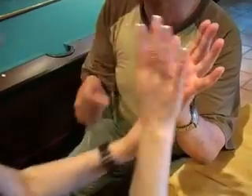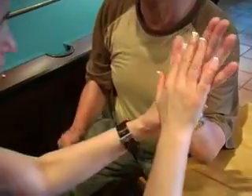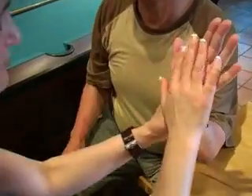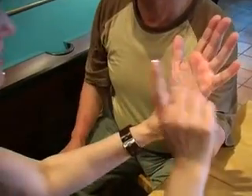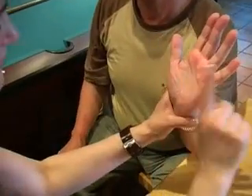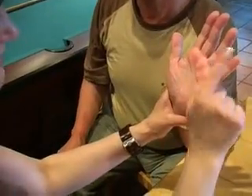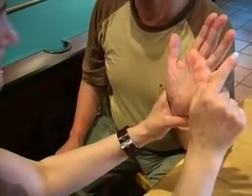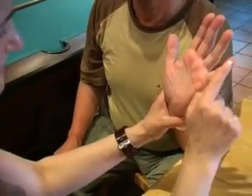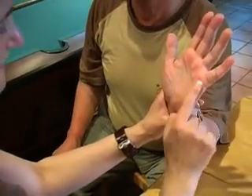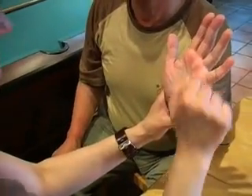geübt.